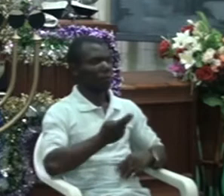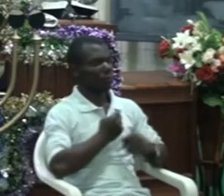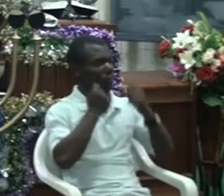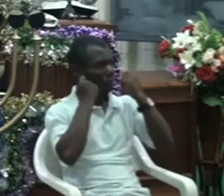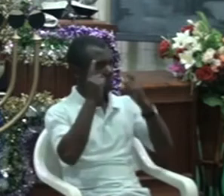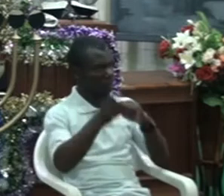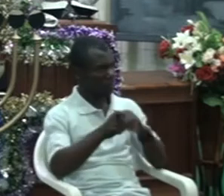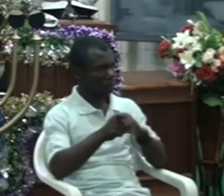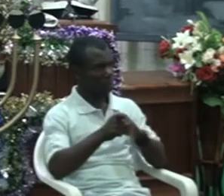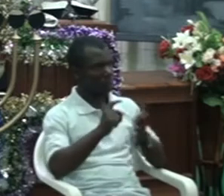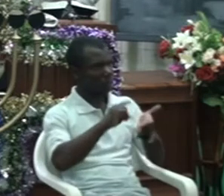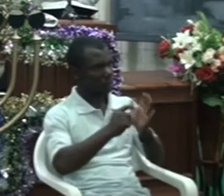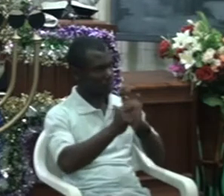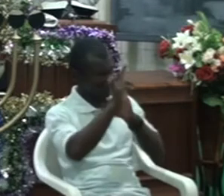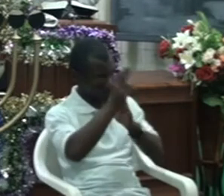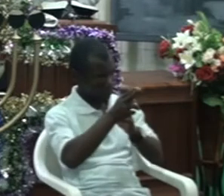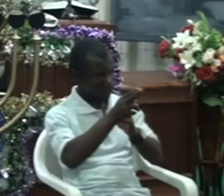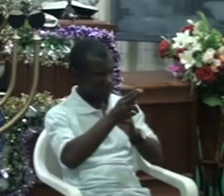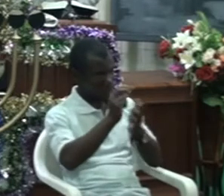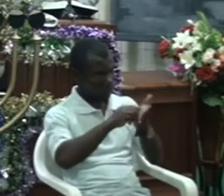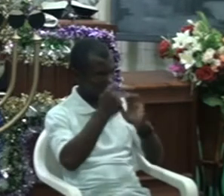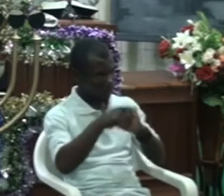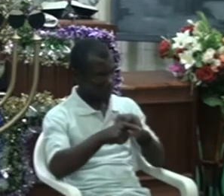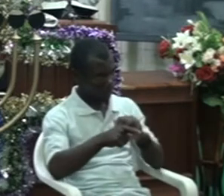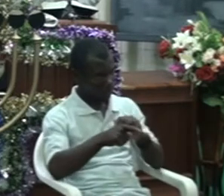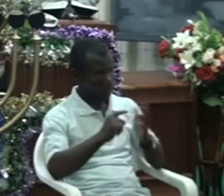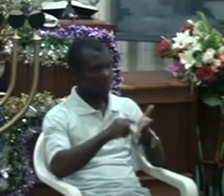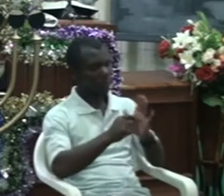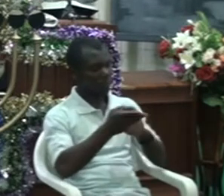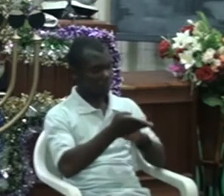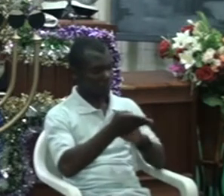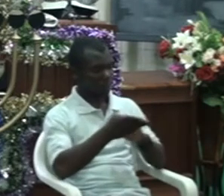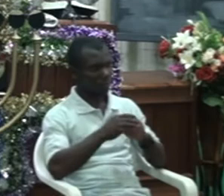Est-ce que nous comprenons honorer. Ce qu'on et honorer c'est quoi? Honorer ça veut dire